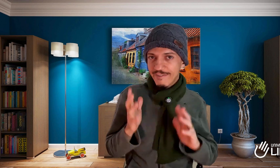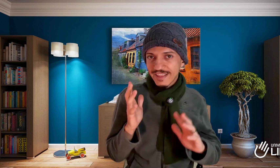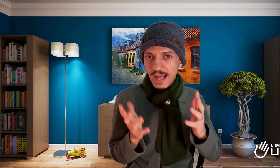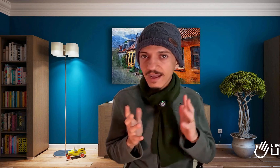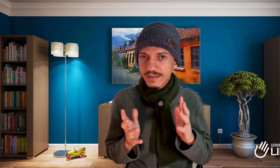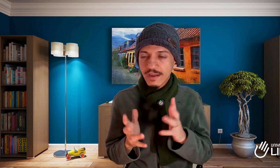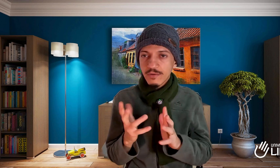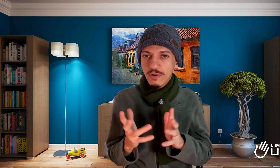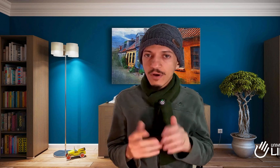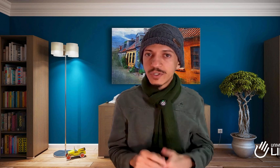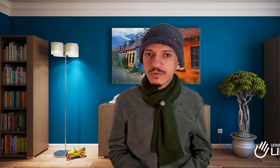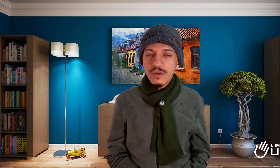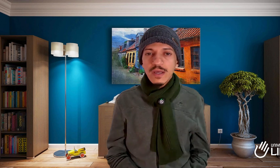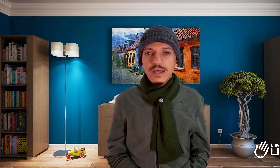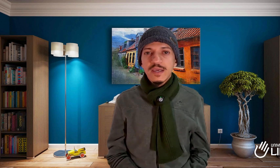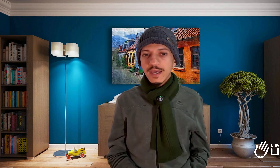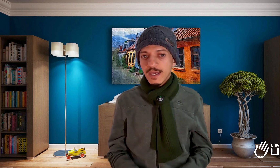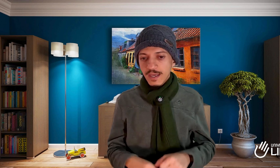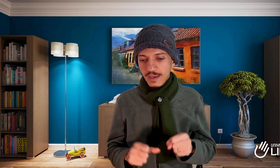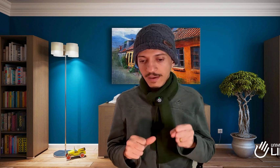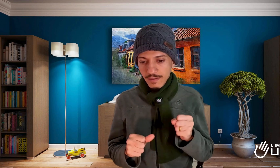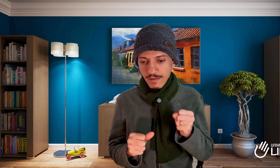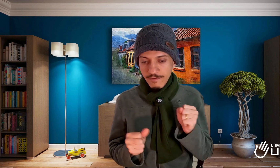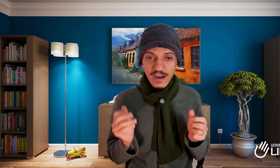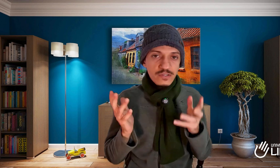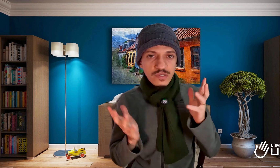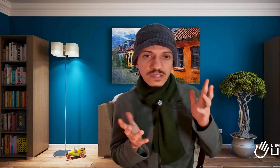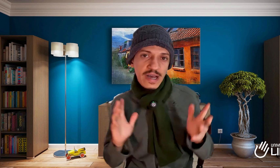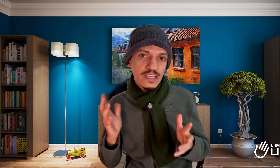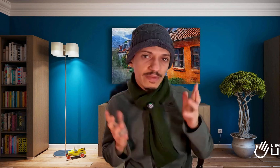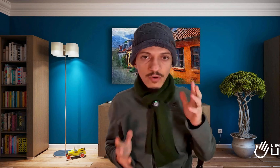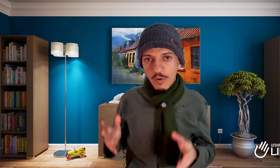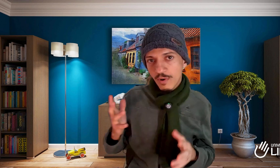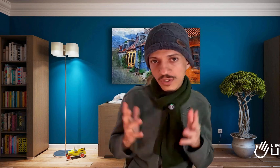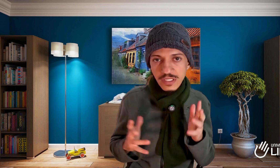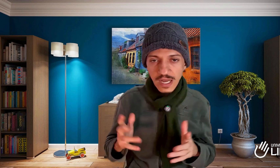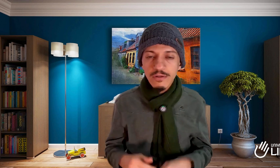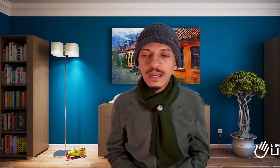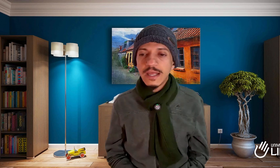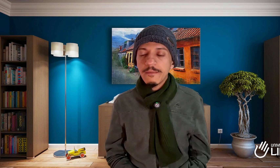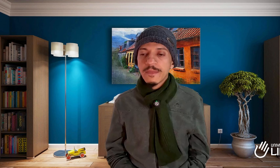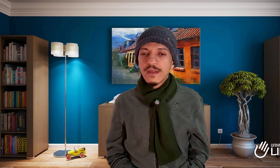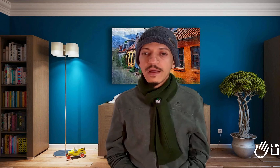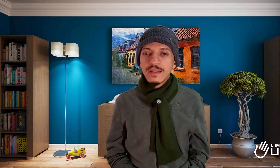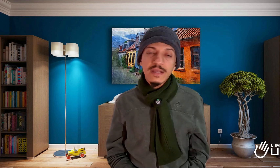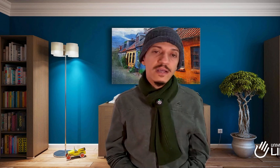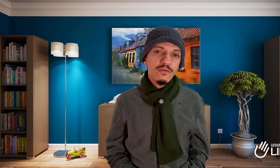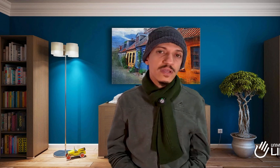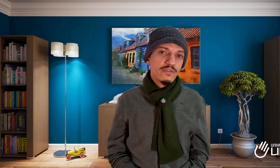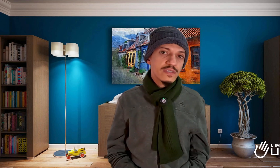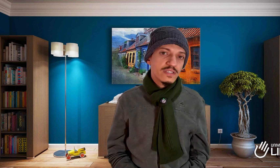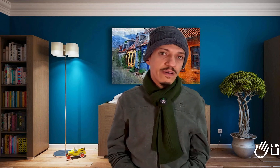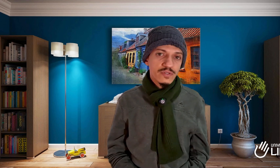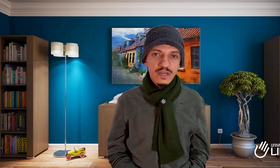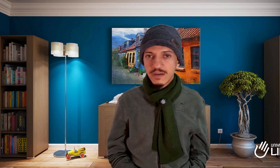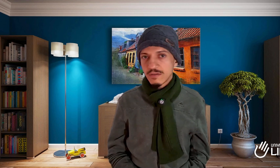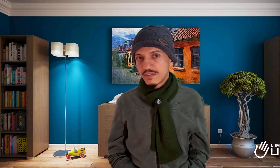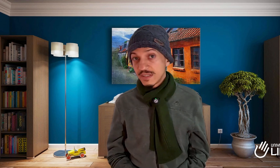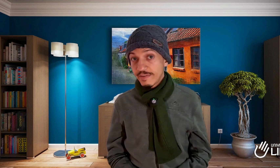avatar tecnológico que faz os sinais meio robotizado ali daquilo que você estiver buscando. Então, às vezes ele vai fazer